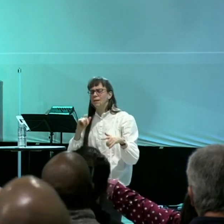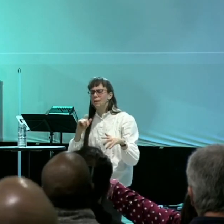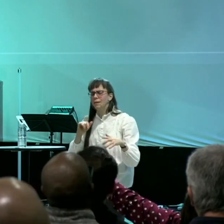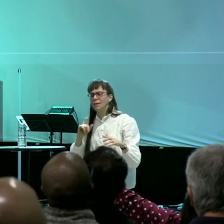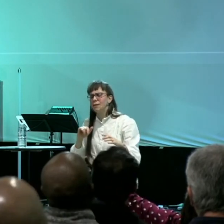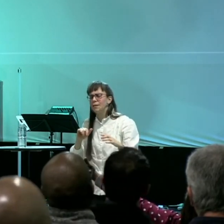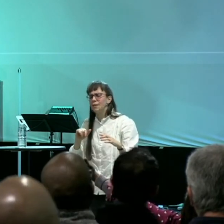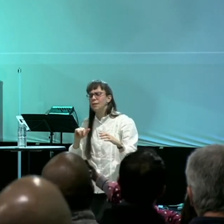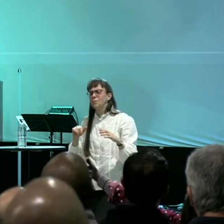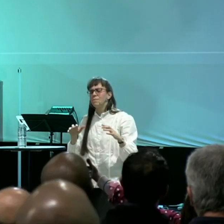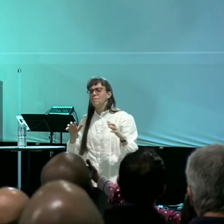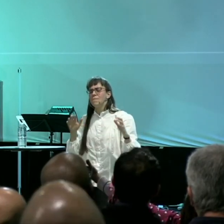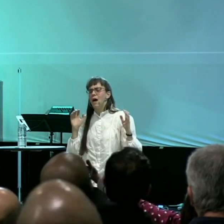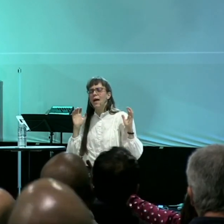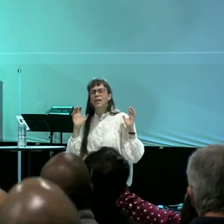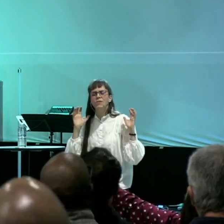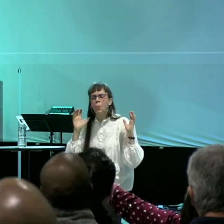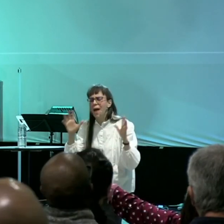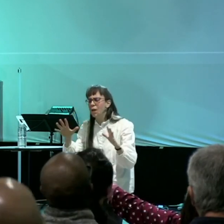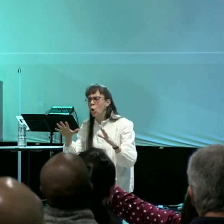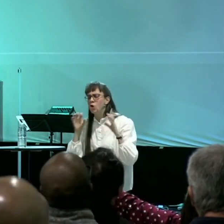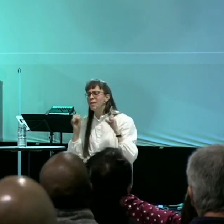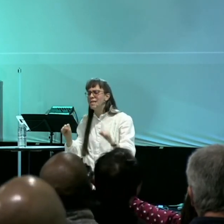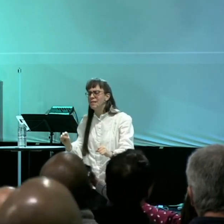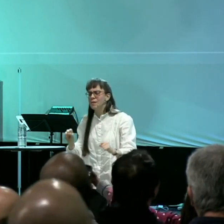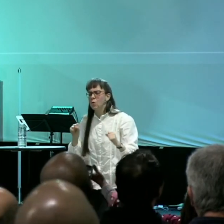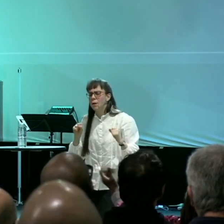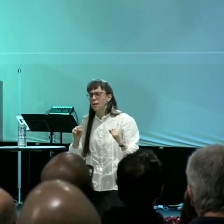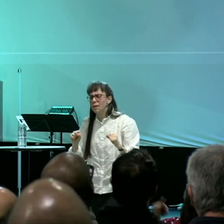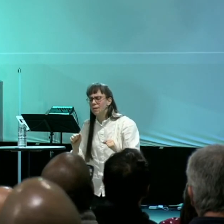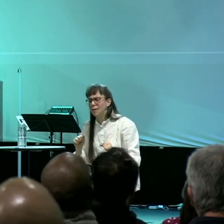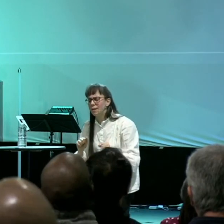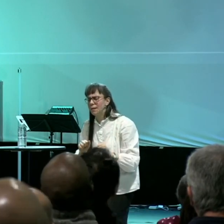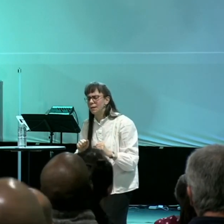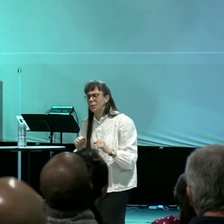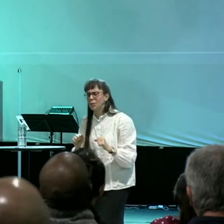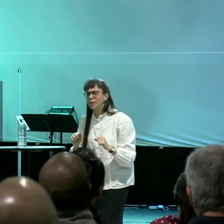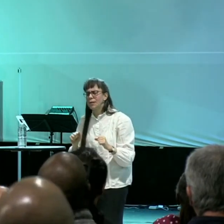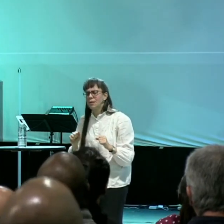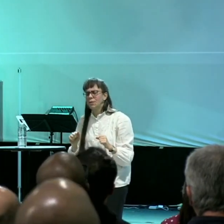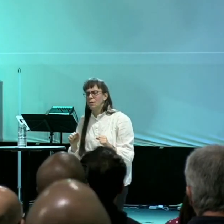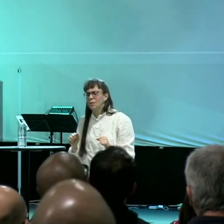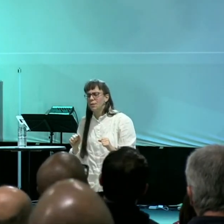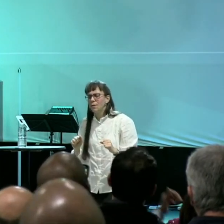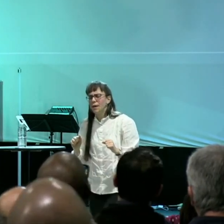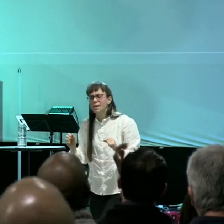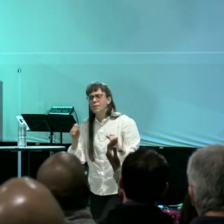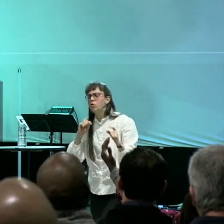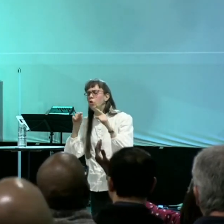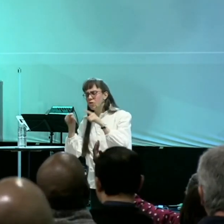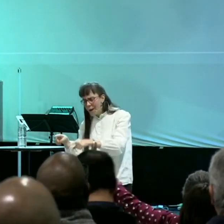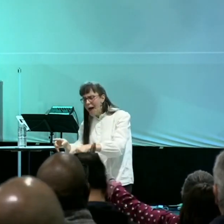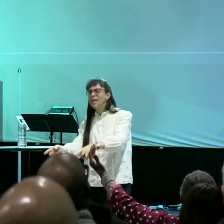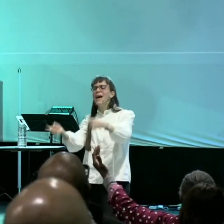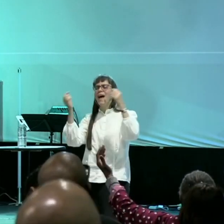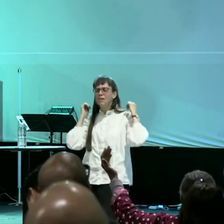Il a pourvu à tous tes besoins. And he supplied all your needs. Il ne va pas pouvoir. Il a pourvu. He's not going